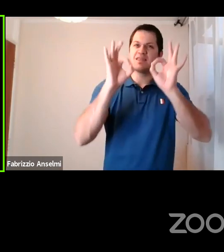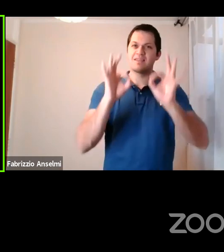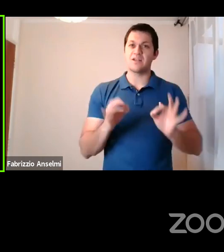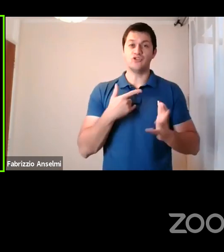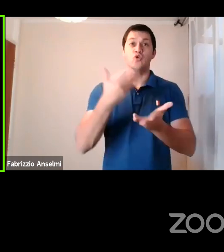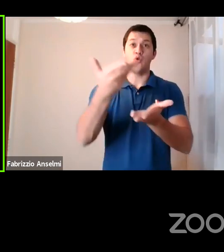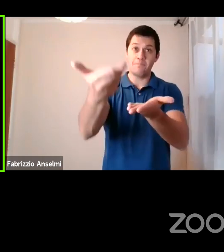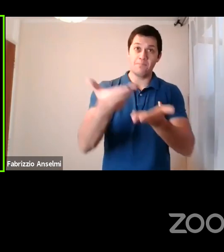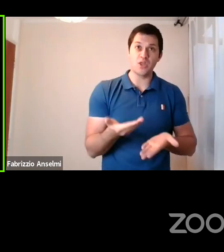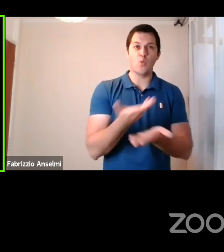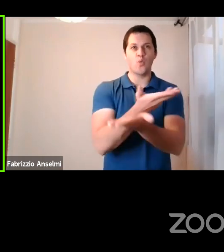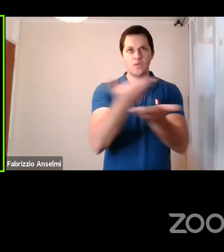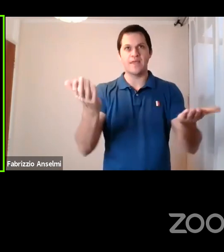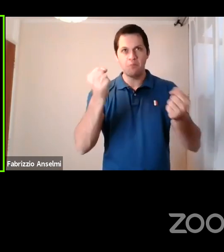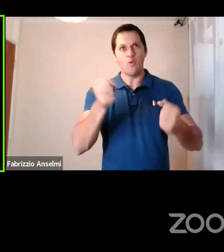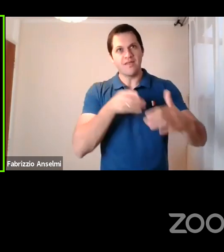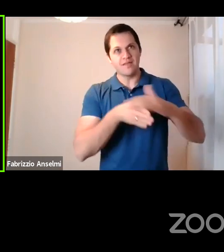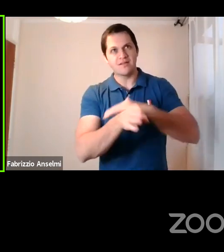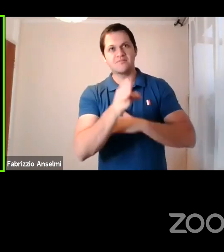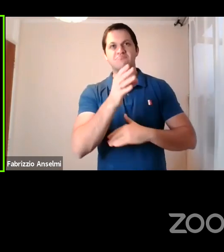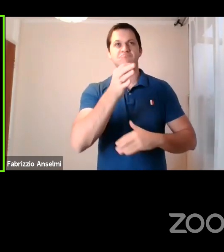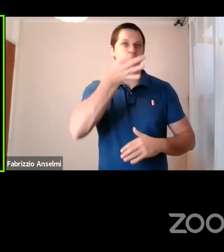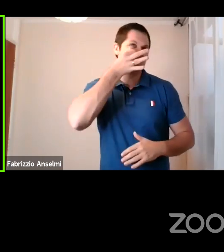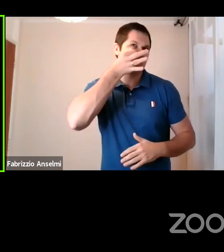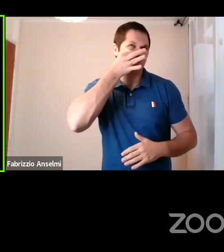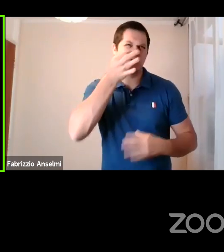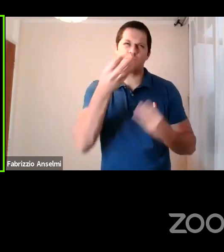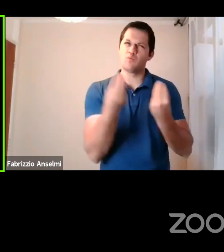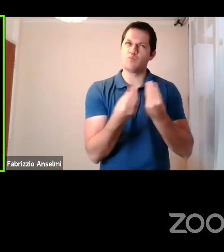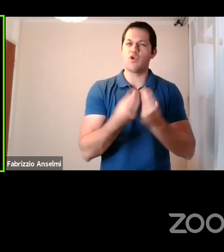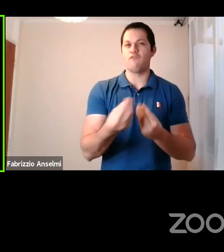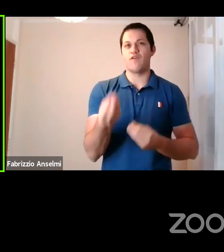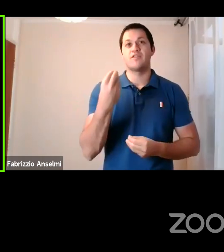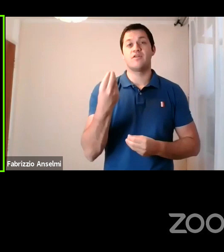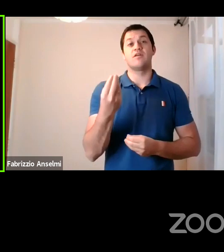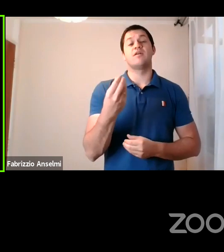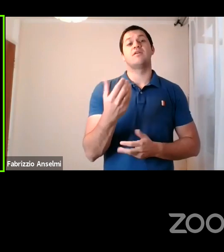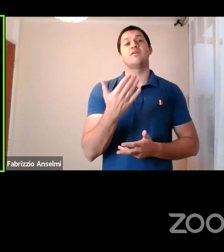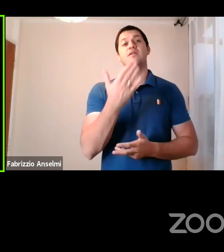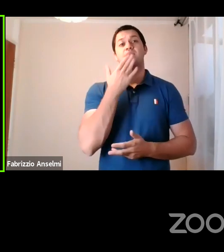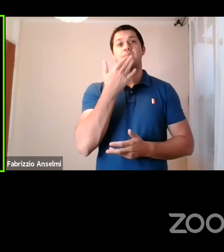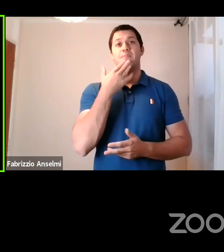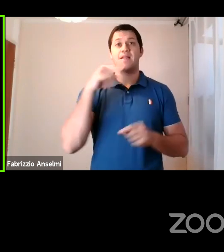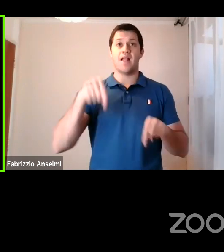bueno. Y bueno, ahora en base a ese trabajo ahora nos quedan...